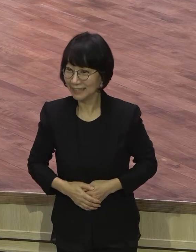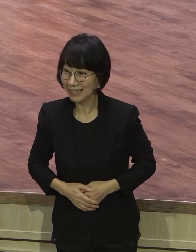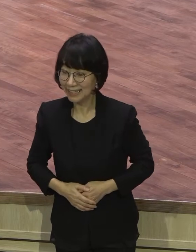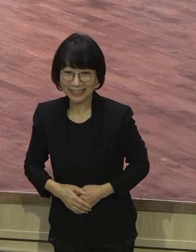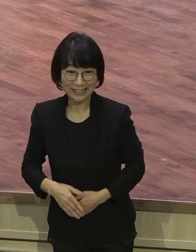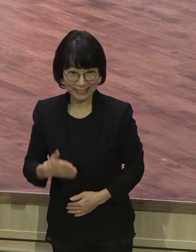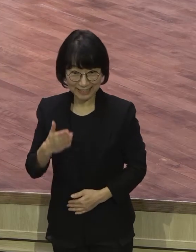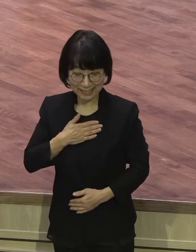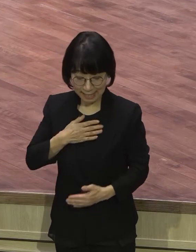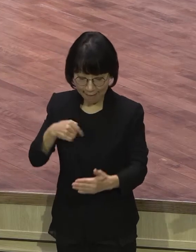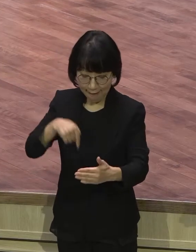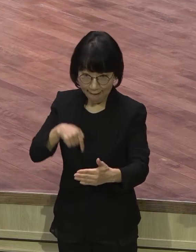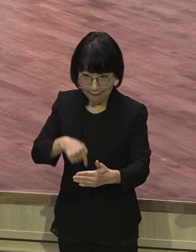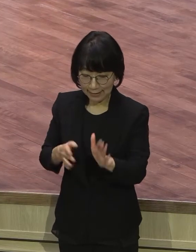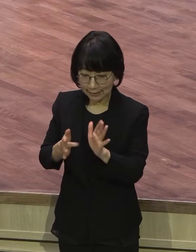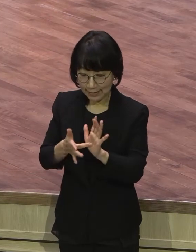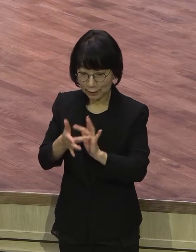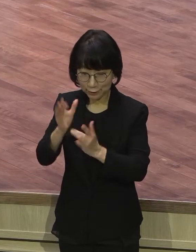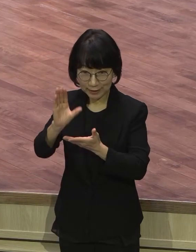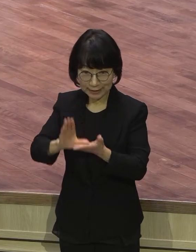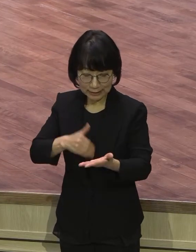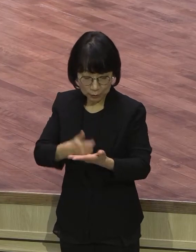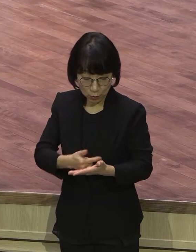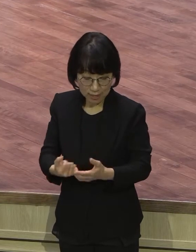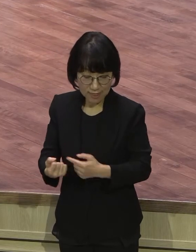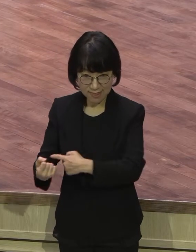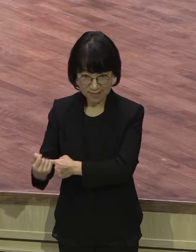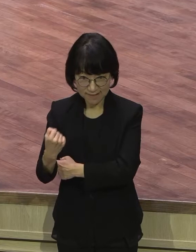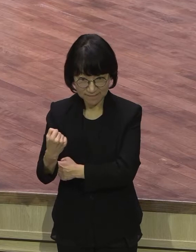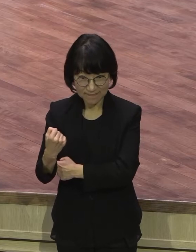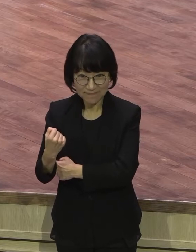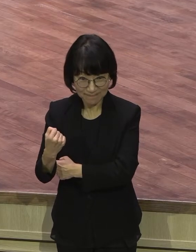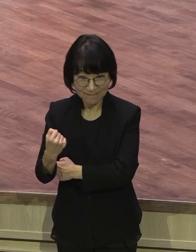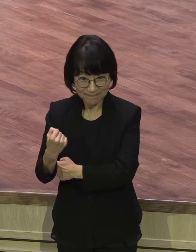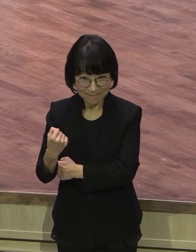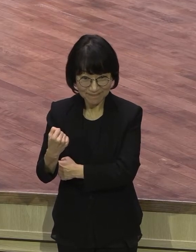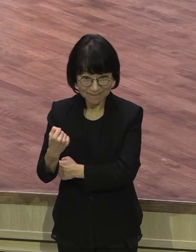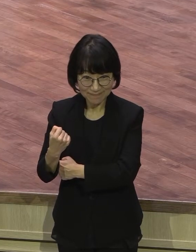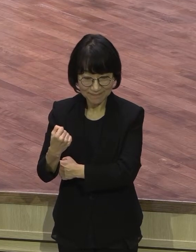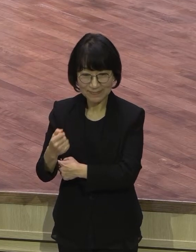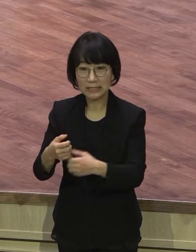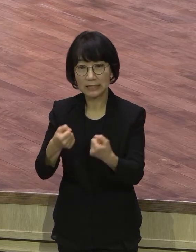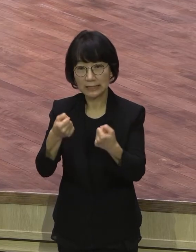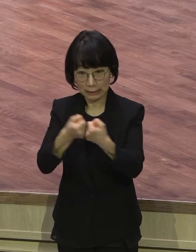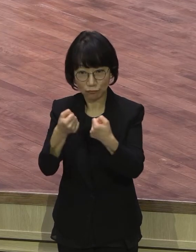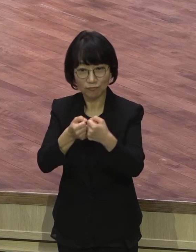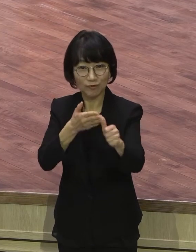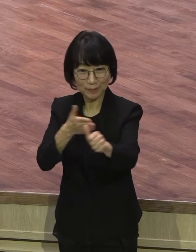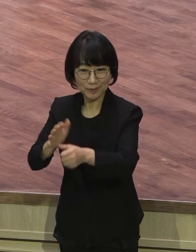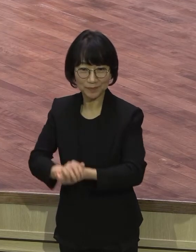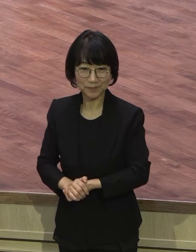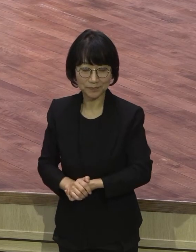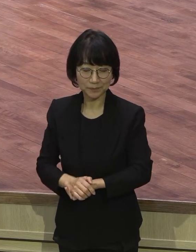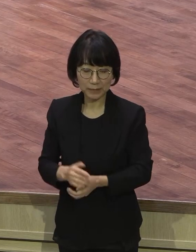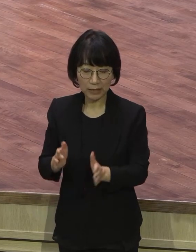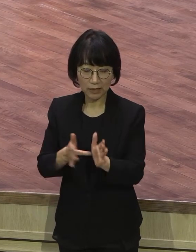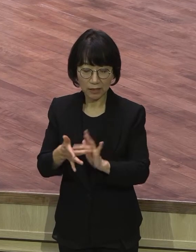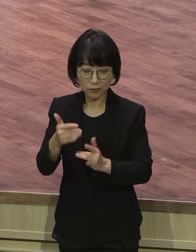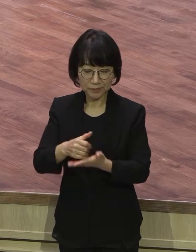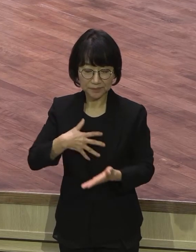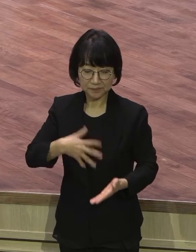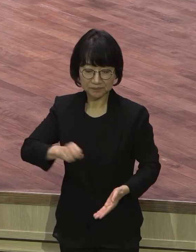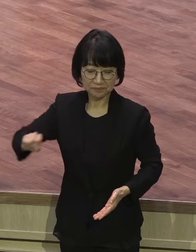계신 예수 그리스도의 능력. 내 인격이 공격하면 공격하지 그걸